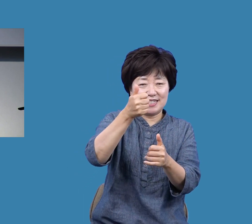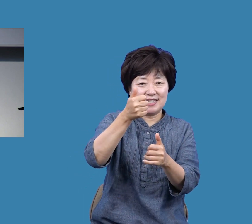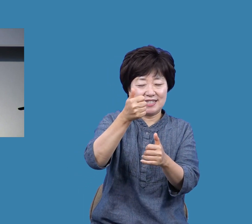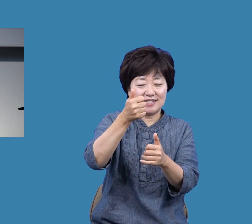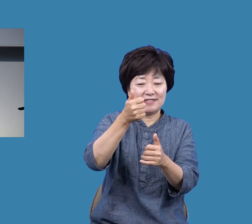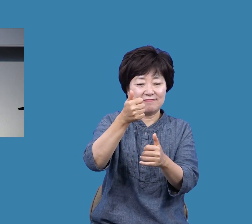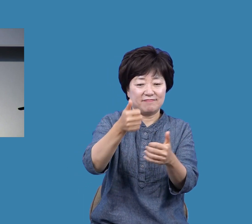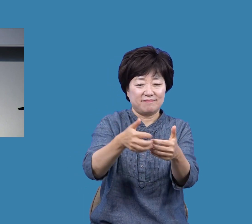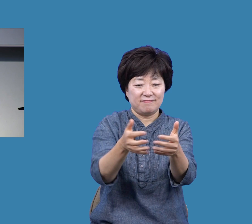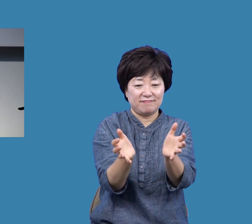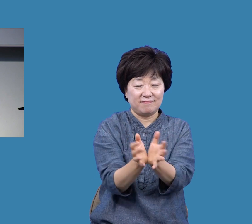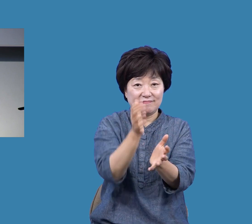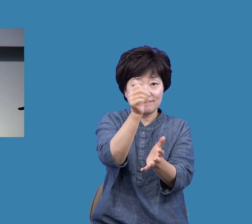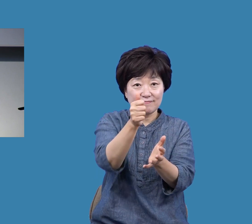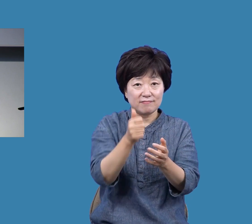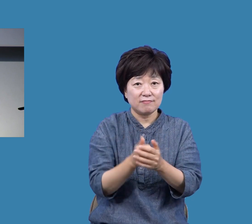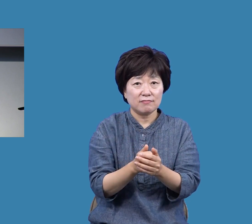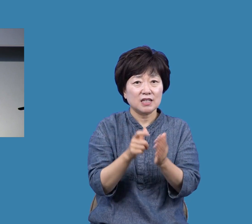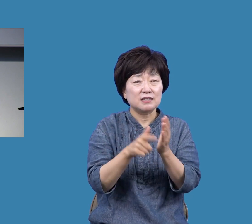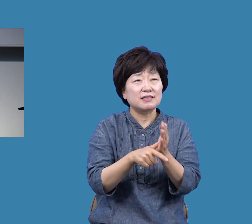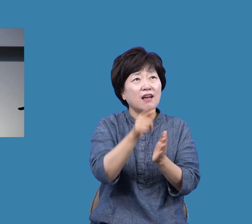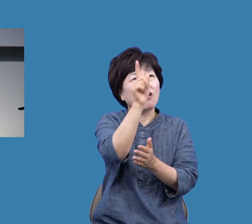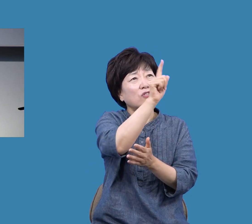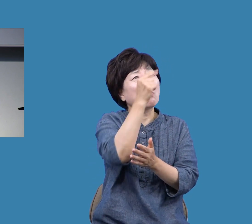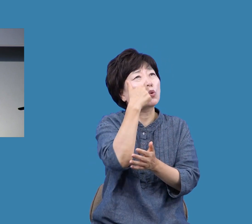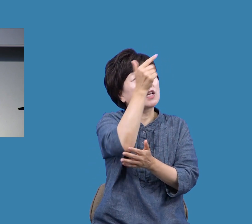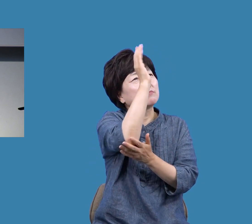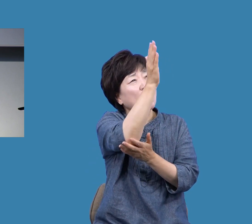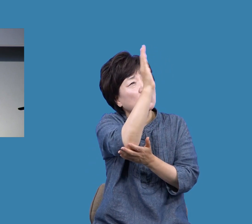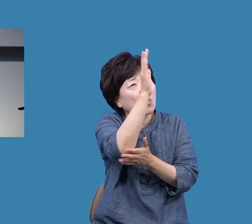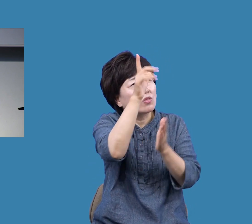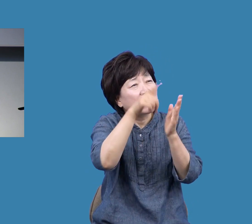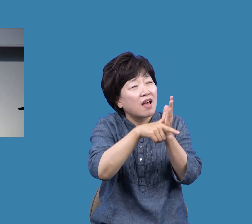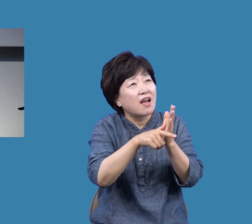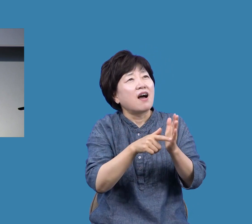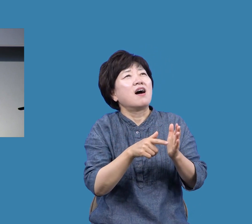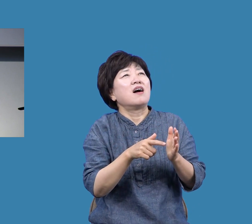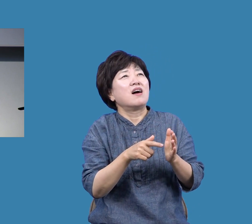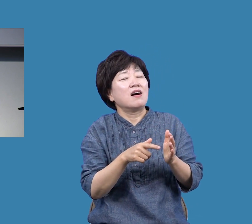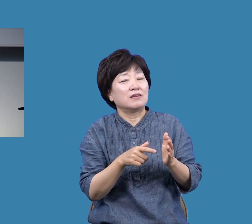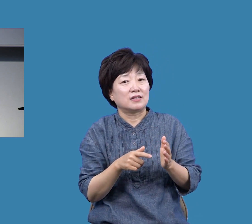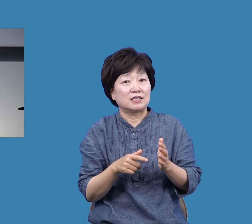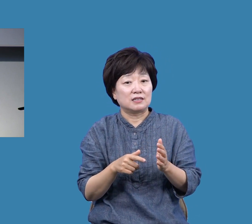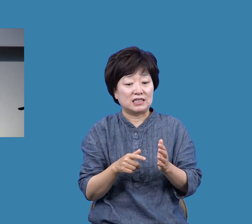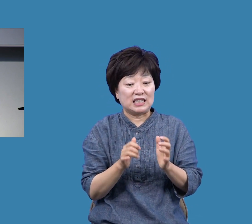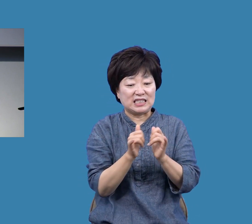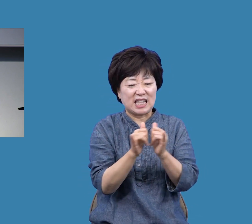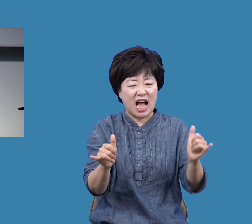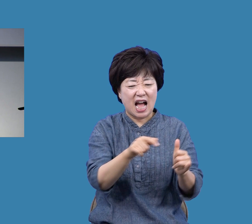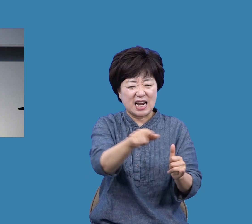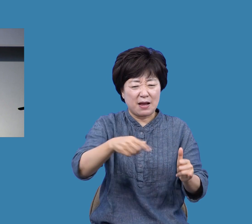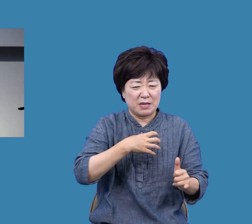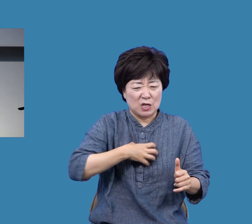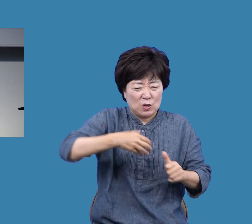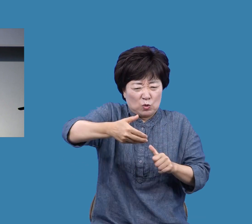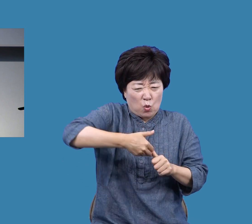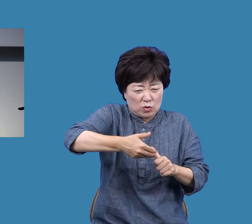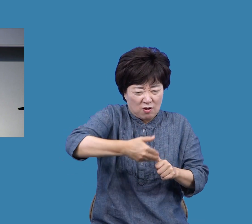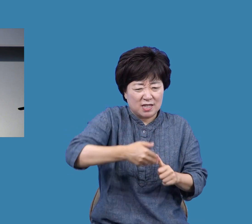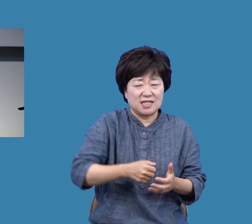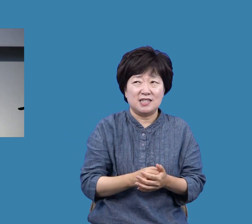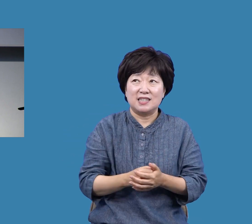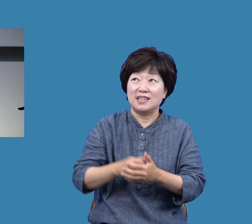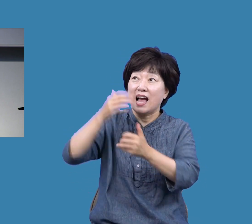얘기가 있었어요. 목사님이 하셨던 얘기인데, 무슨 얘기냐면, 사람이 속속이지 하나님이 속속이냐?